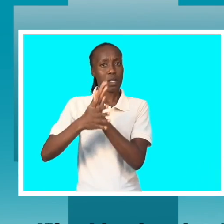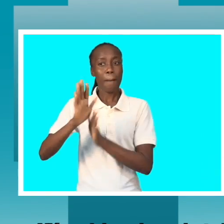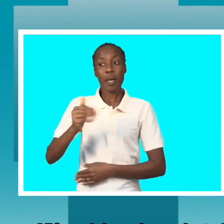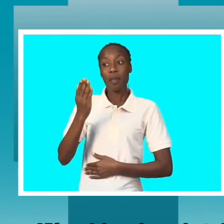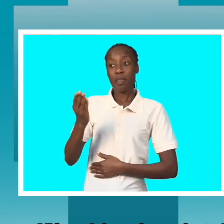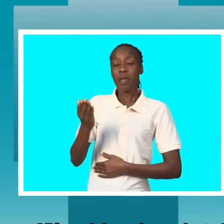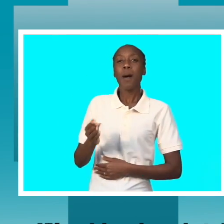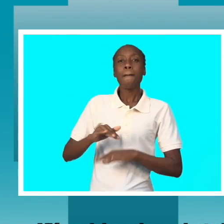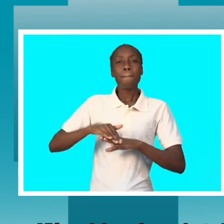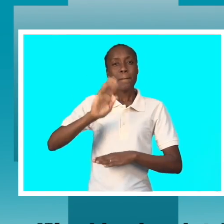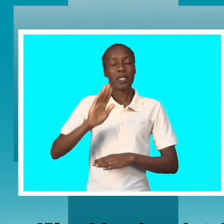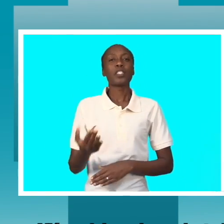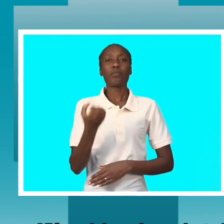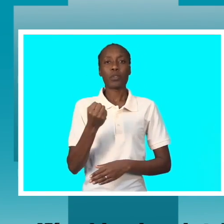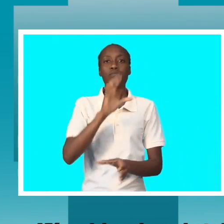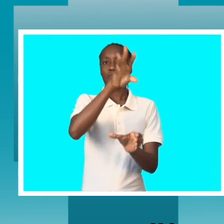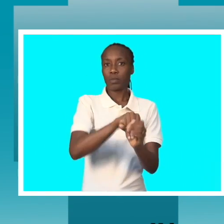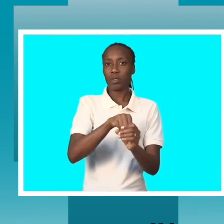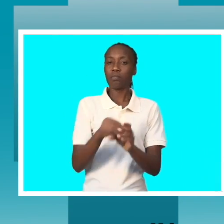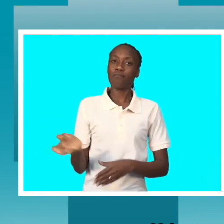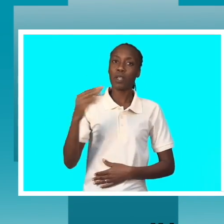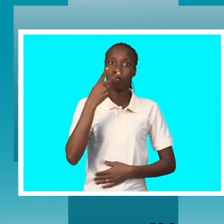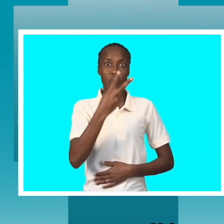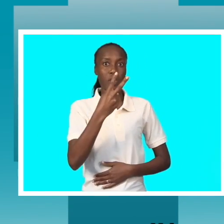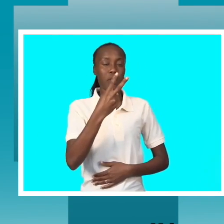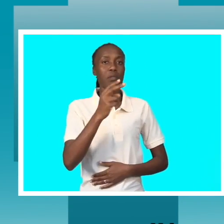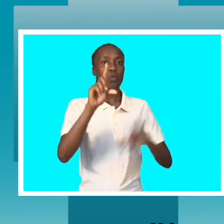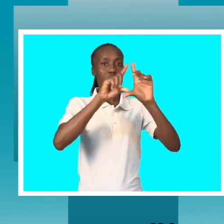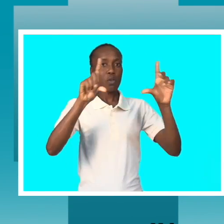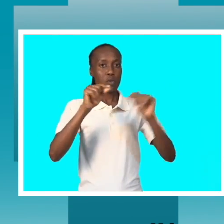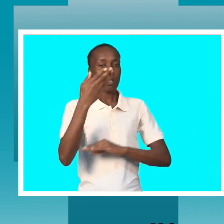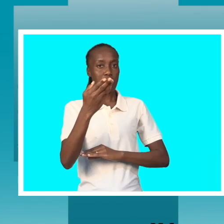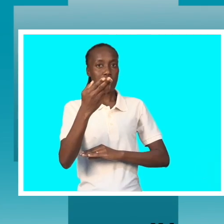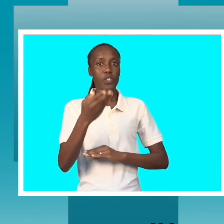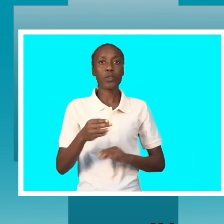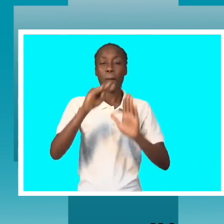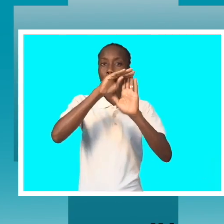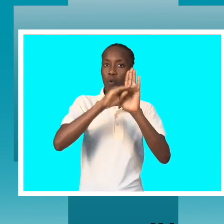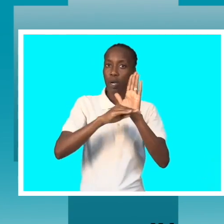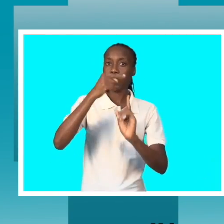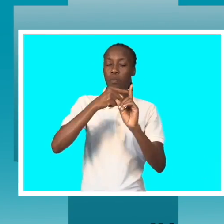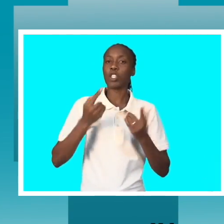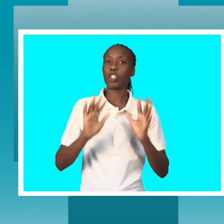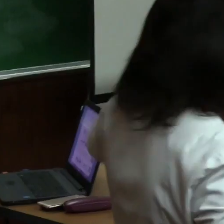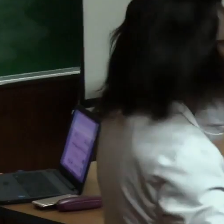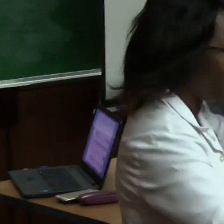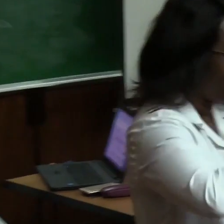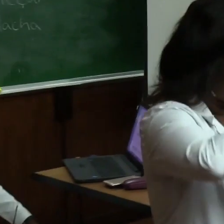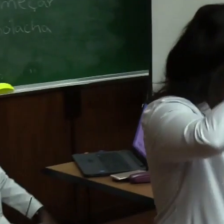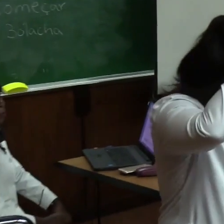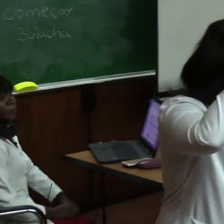sinais, para que este seja cada vez mais inclusivo. Vejam a seguir que nós temos matérias para si nesta edição do Mais Vida.